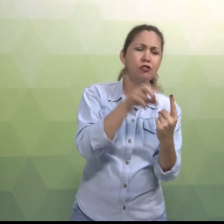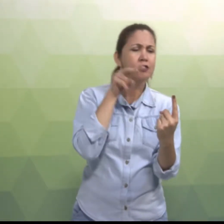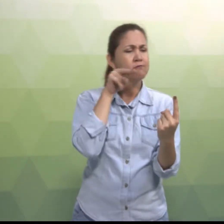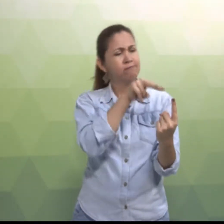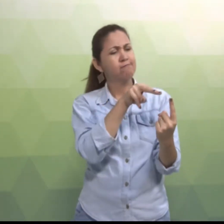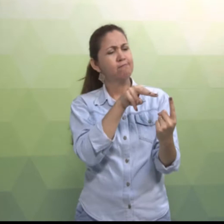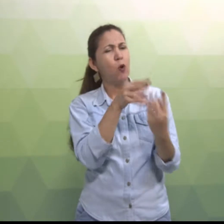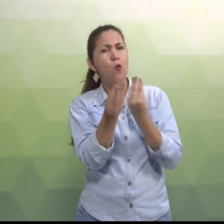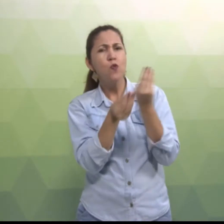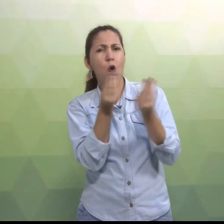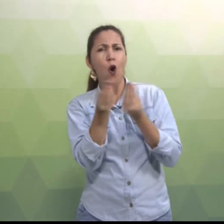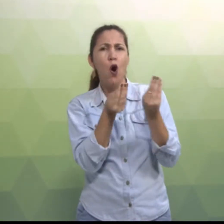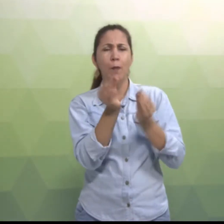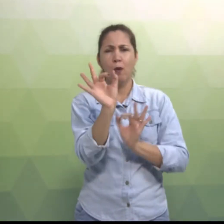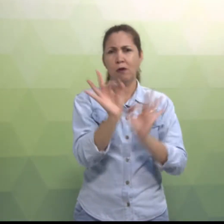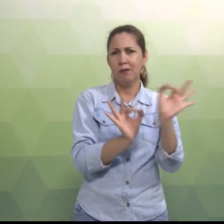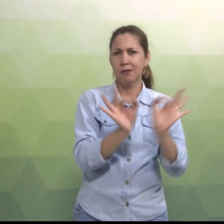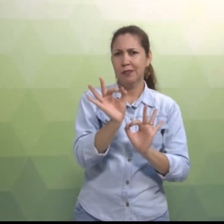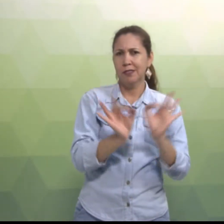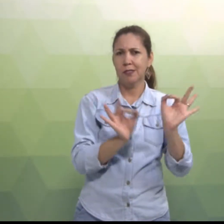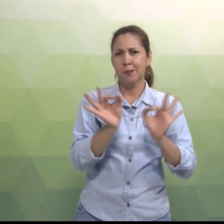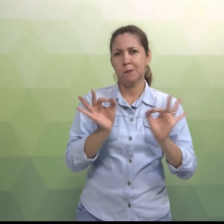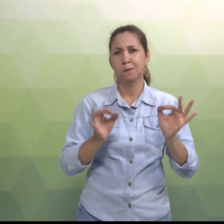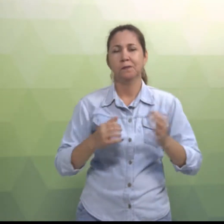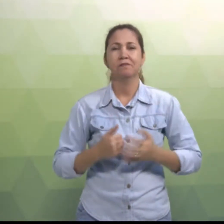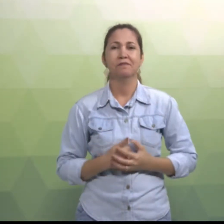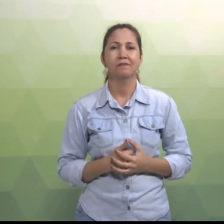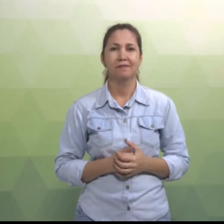como objetivo o surdo.